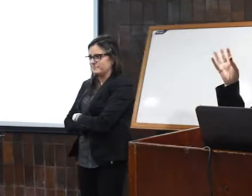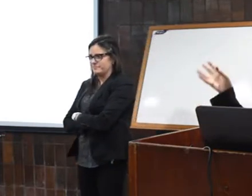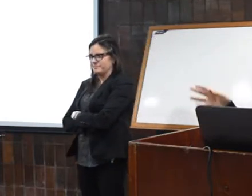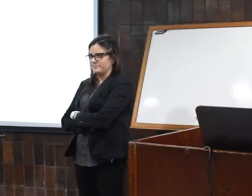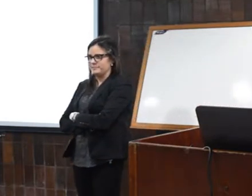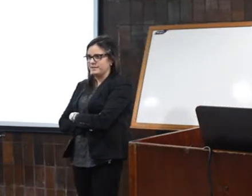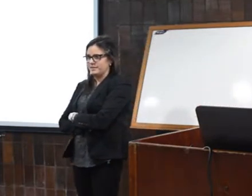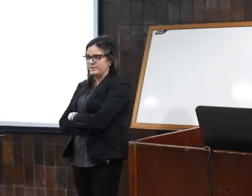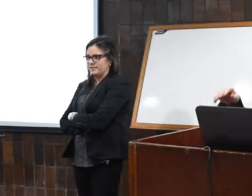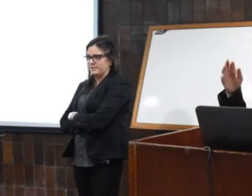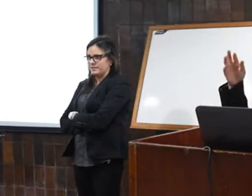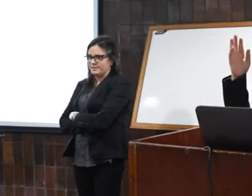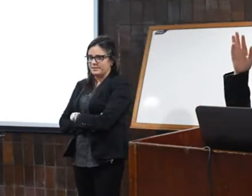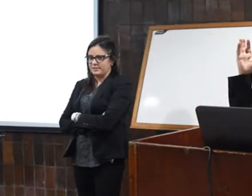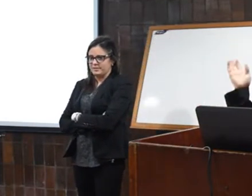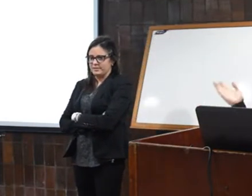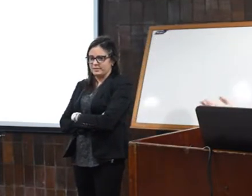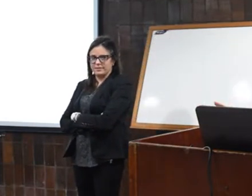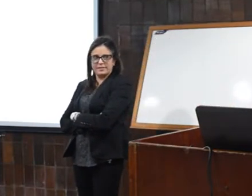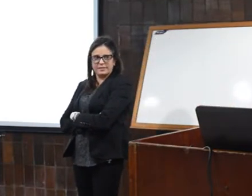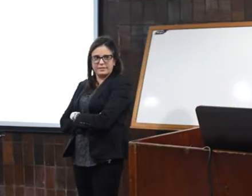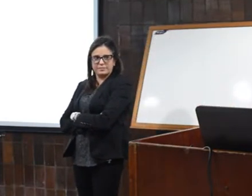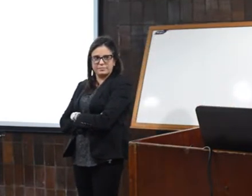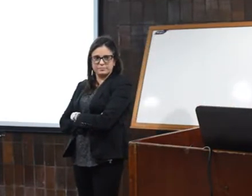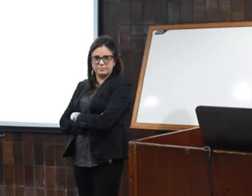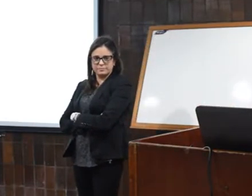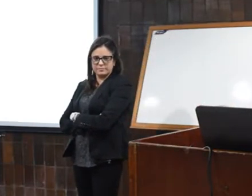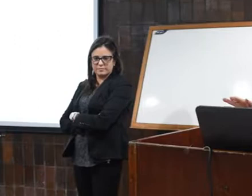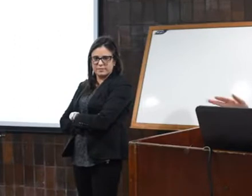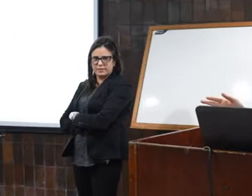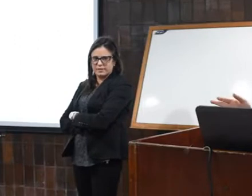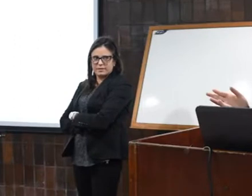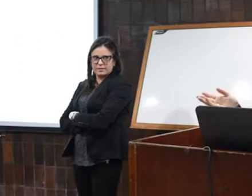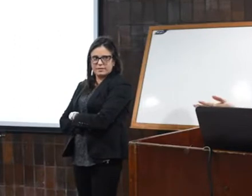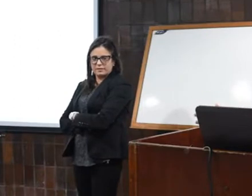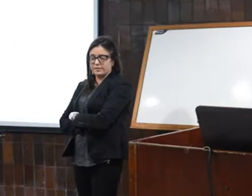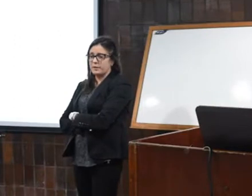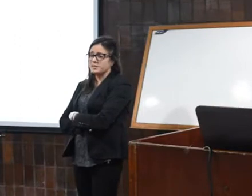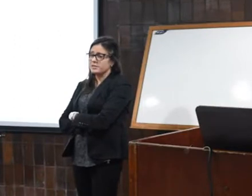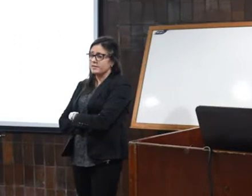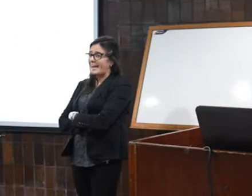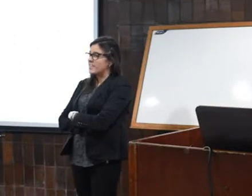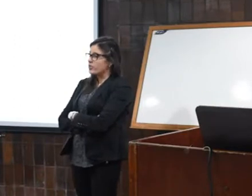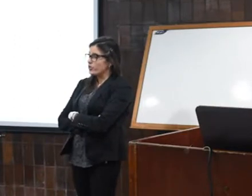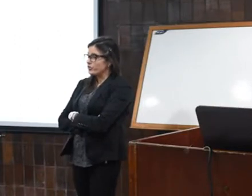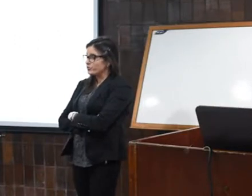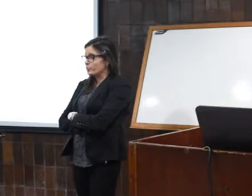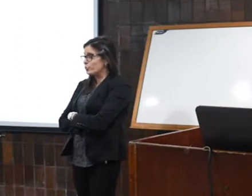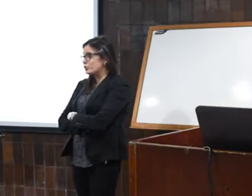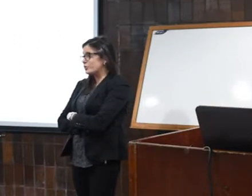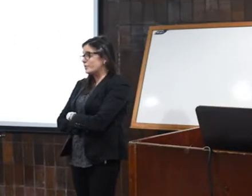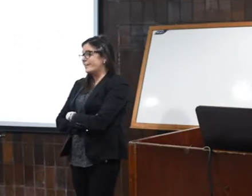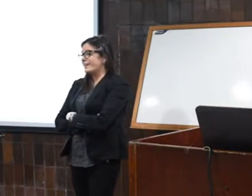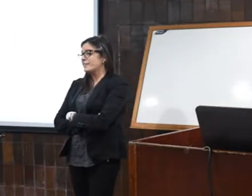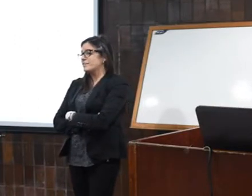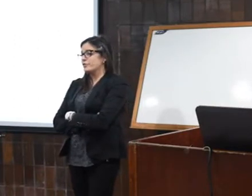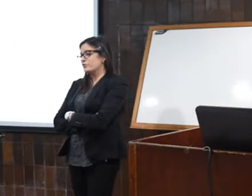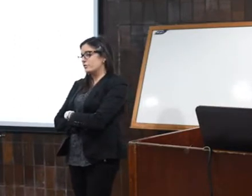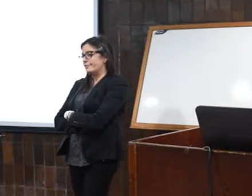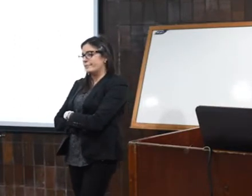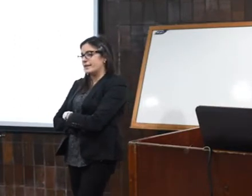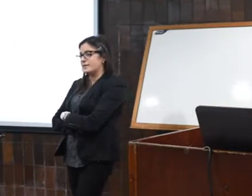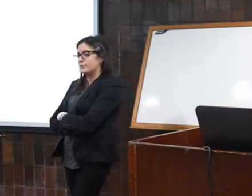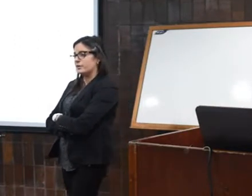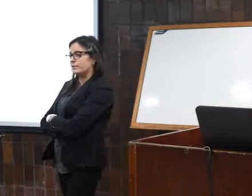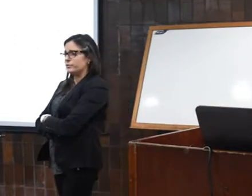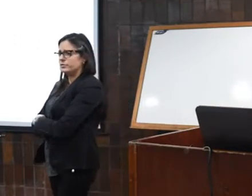que hace que no no no se llegue a una investigación grande con respecto a estas cosas porque pueden ser algo tonto y a veces llevan años muchos años